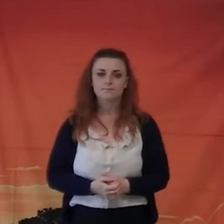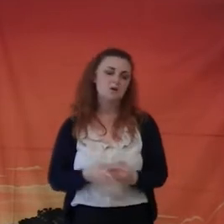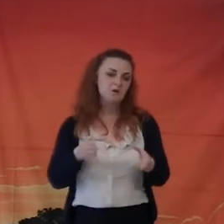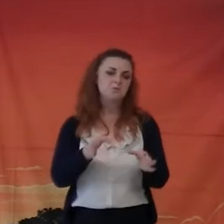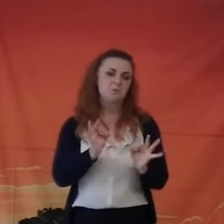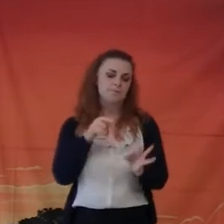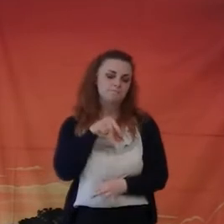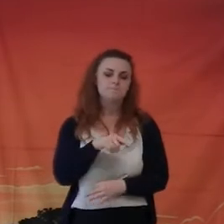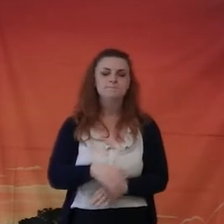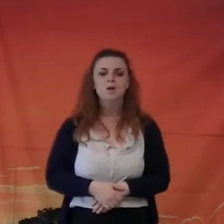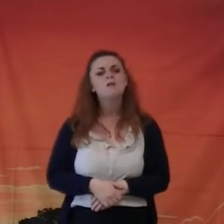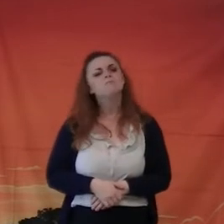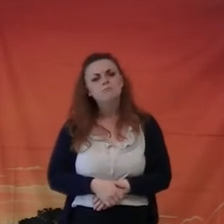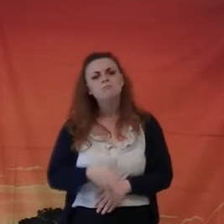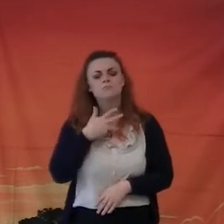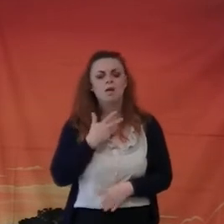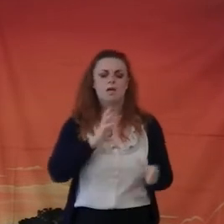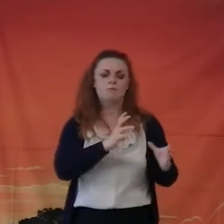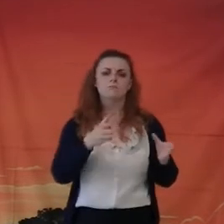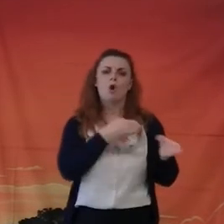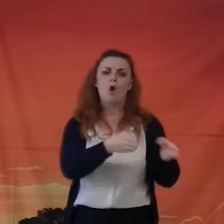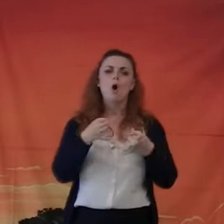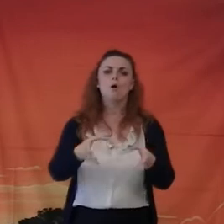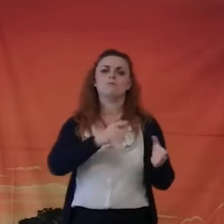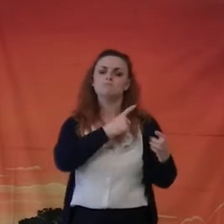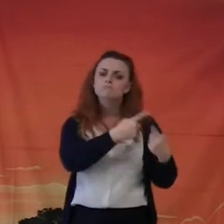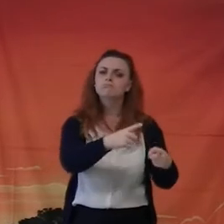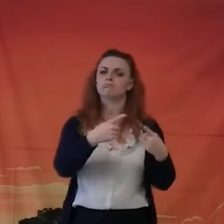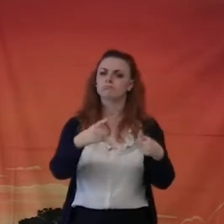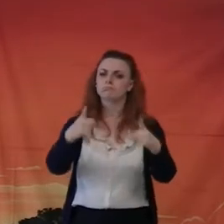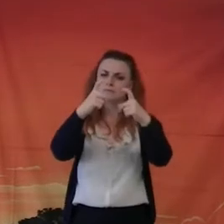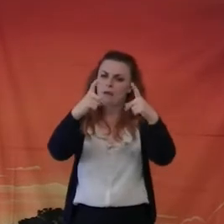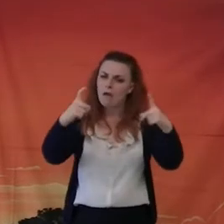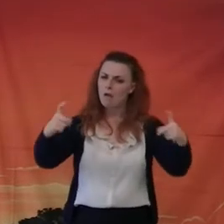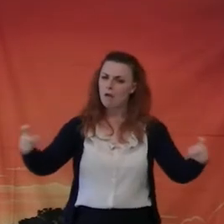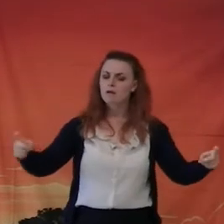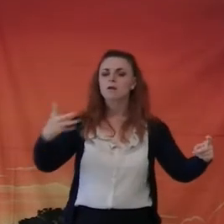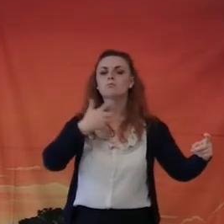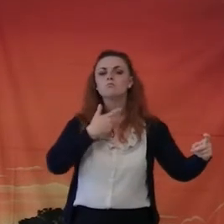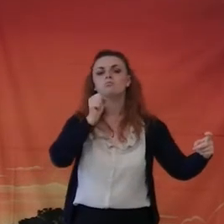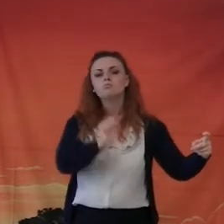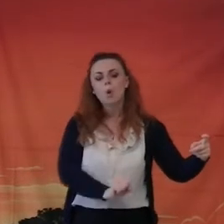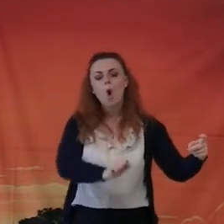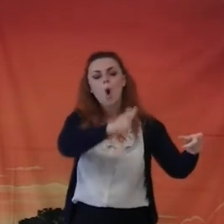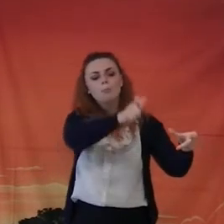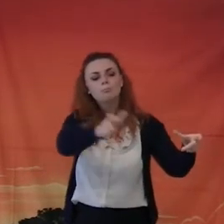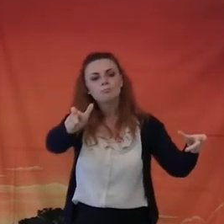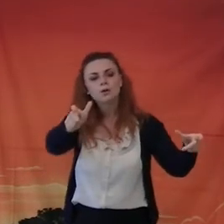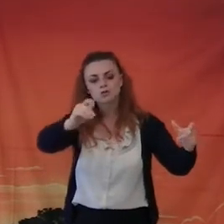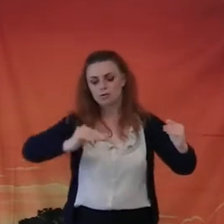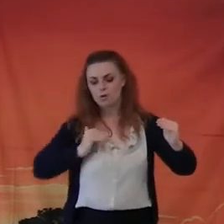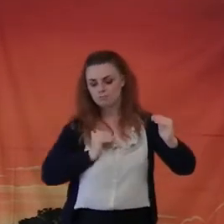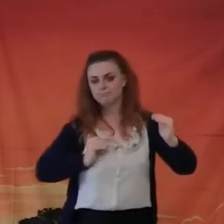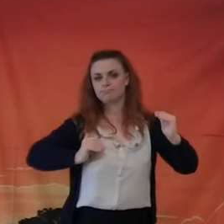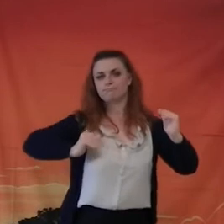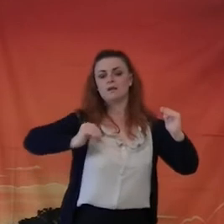e tanti altri corsi che potevano far crescere le persone lì, che magari hanno solo creduto e